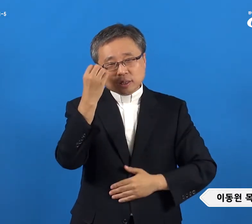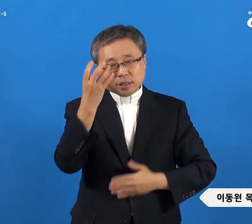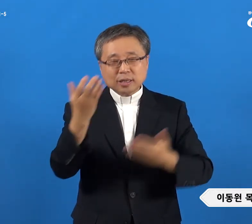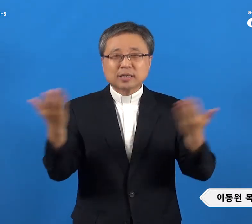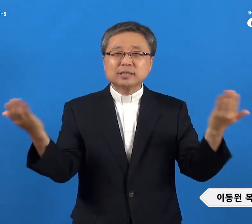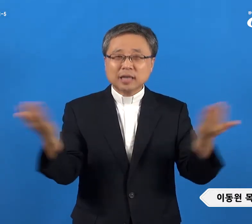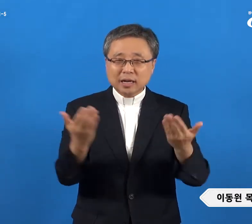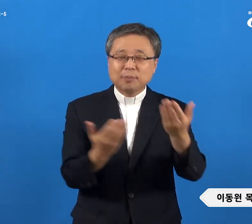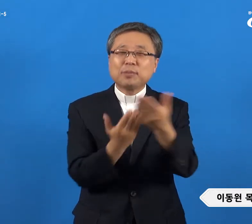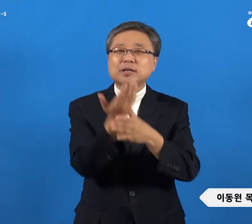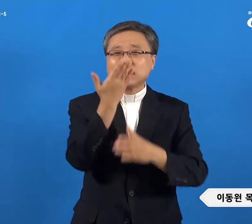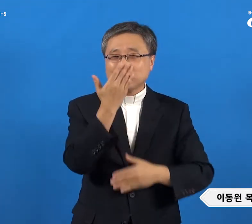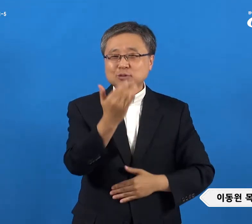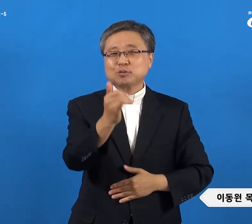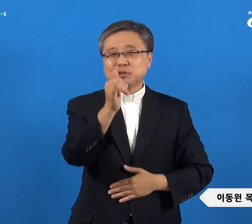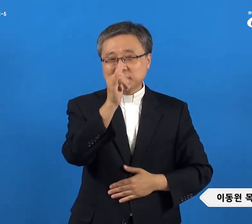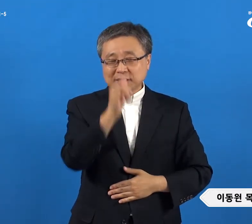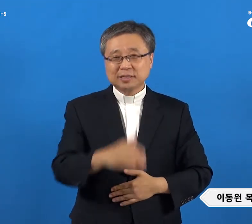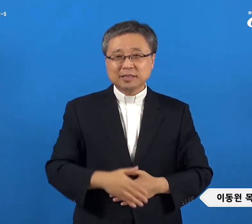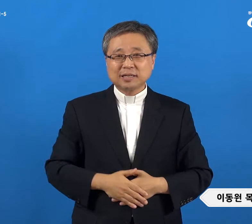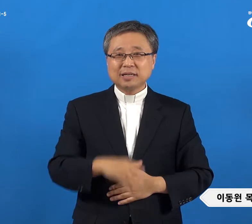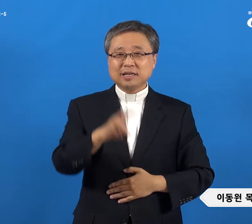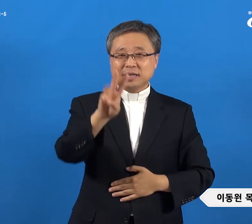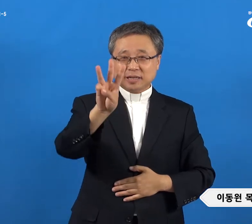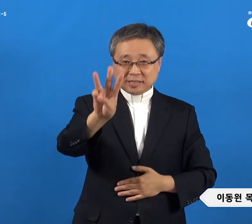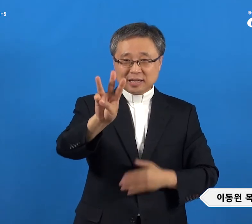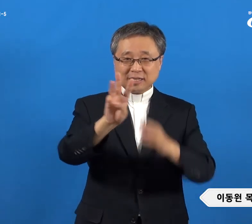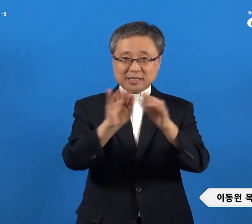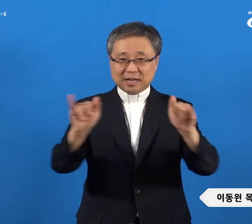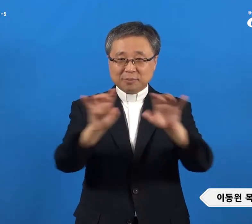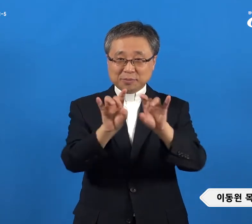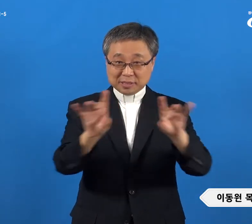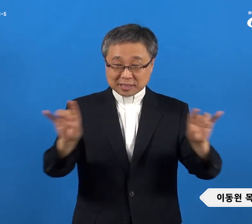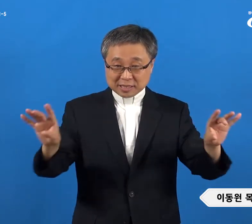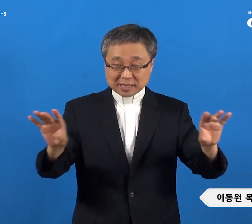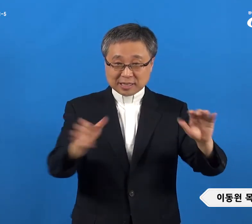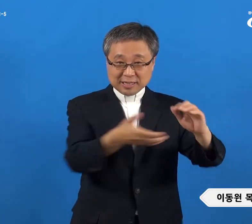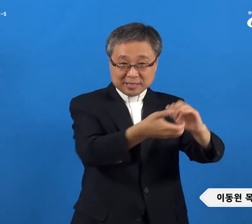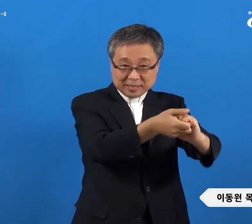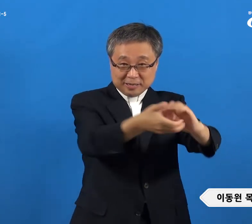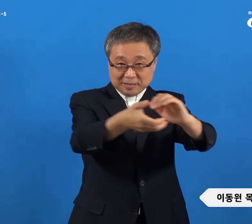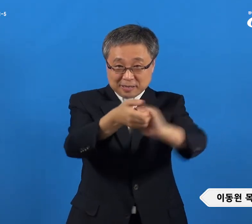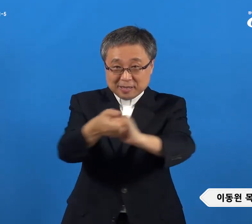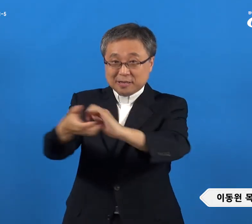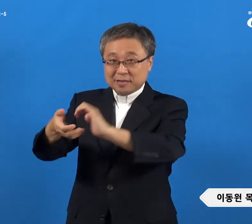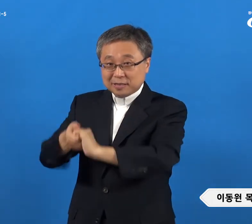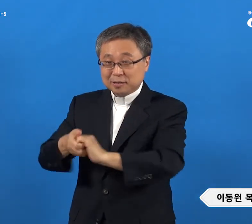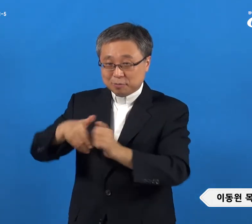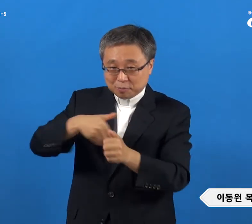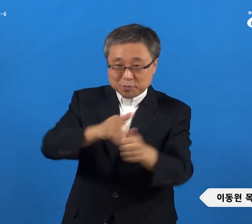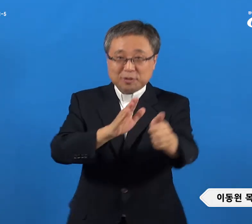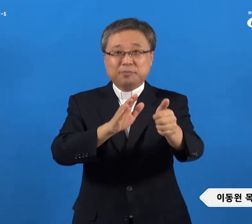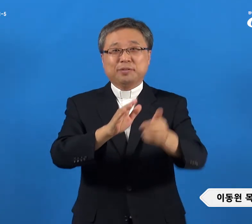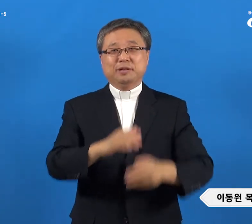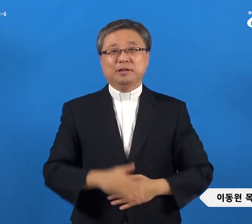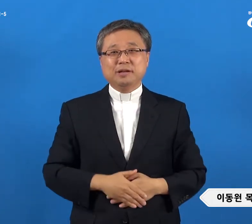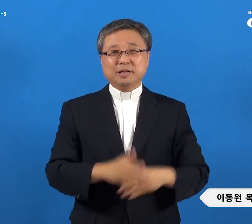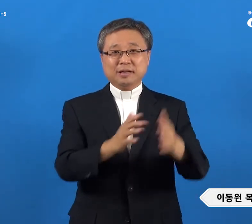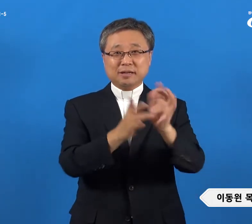사건이 발생할 수도 있습니다. 3사람씩 짝을 지어서 내보냅니다. 예수께서 이 땅의